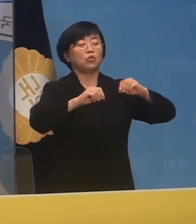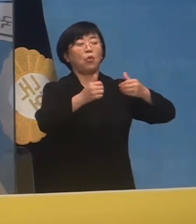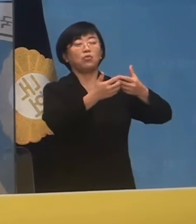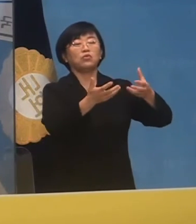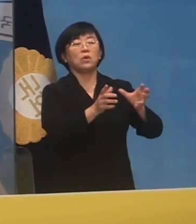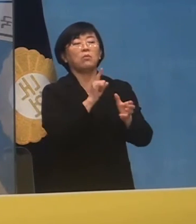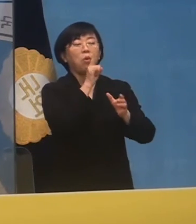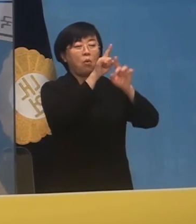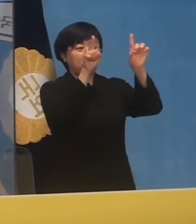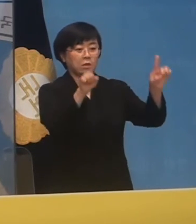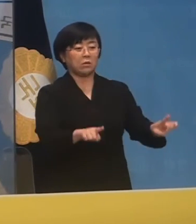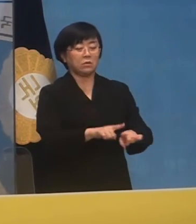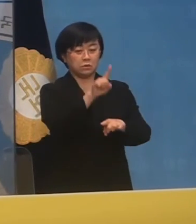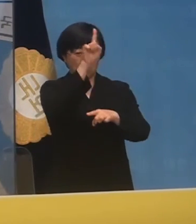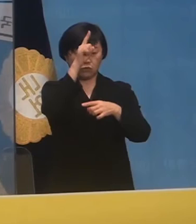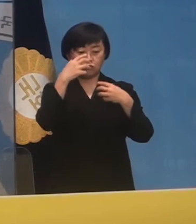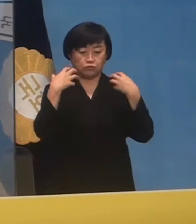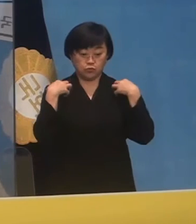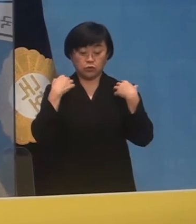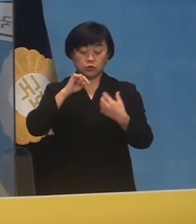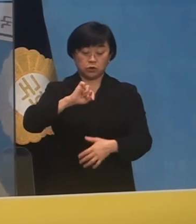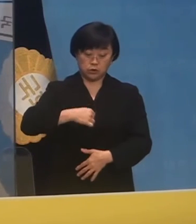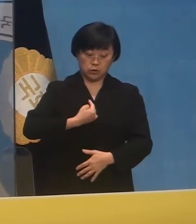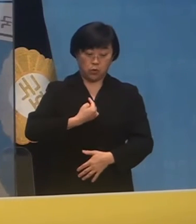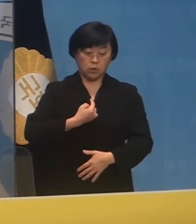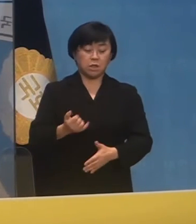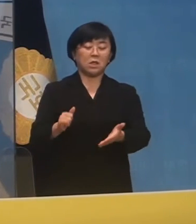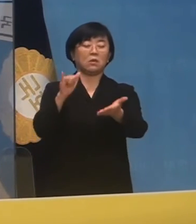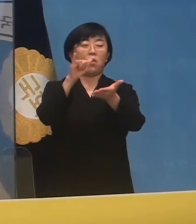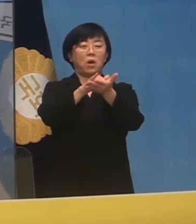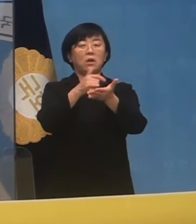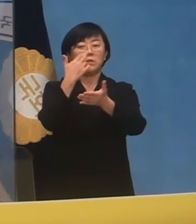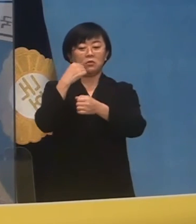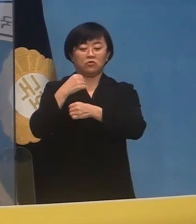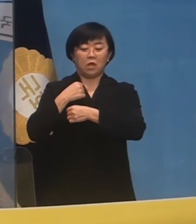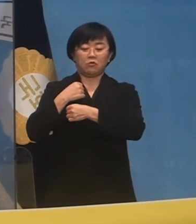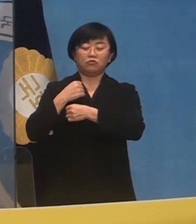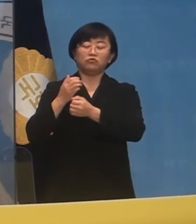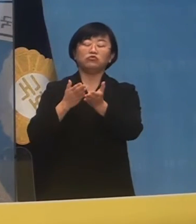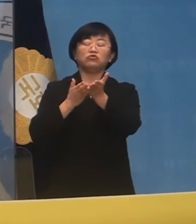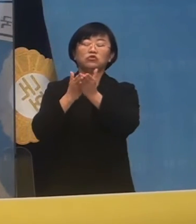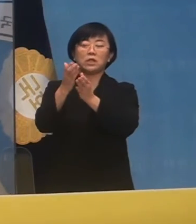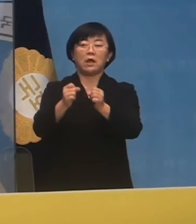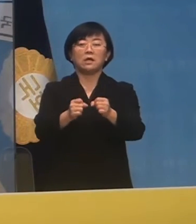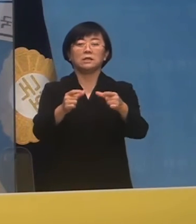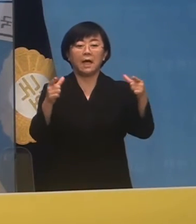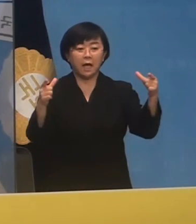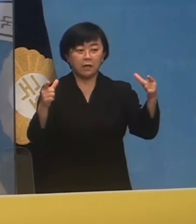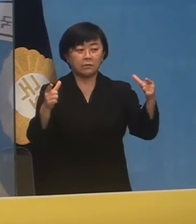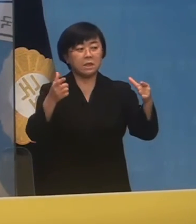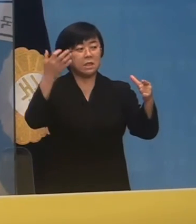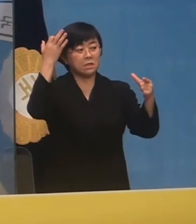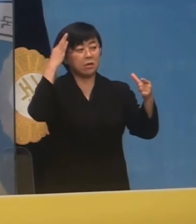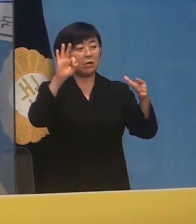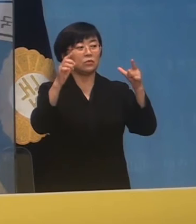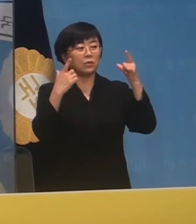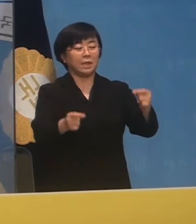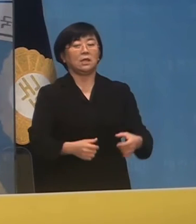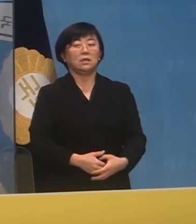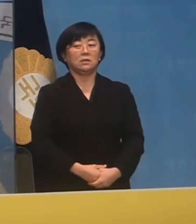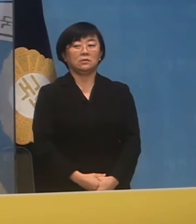보고서는 정부 스스로 새만금 신공항이 미군의 군산공항 확장 사업임을 인정하는